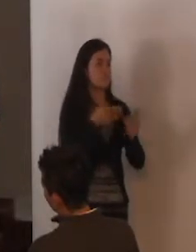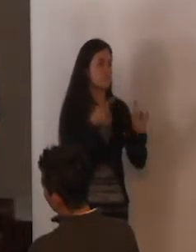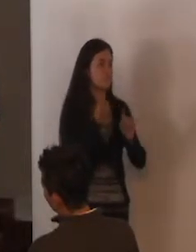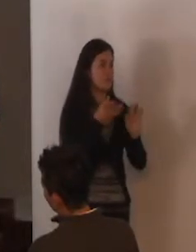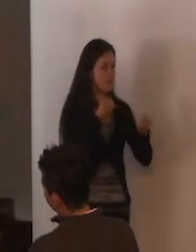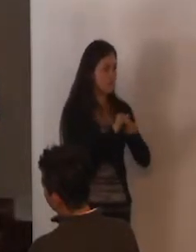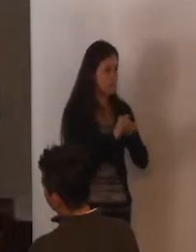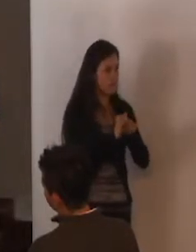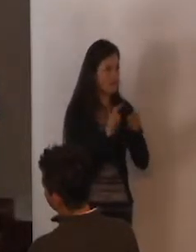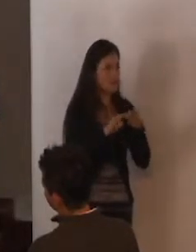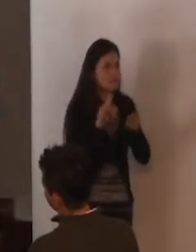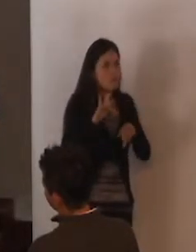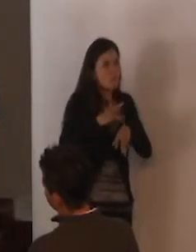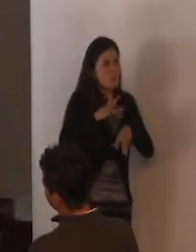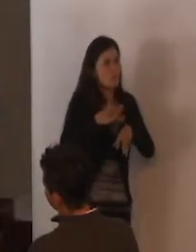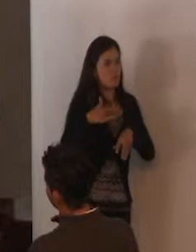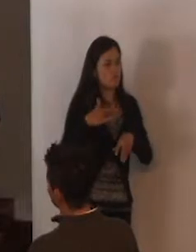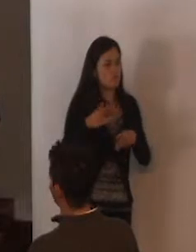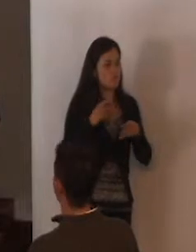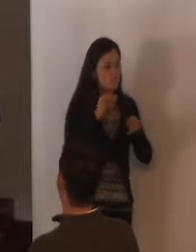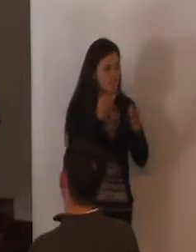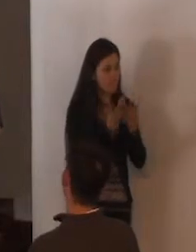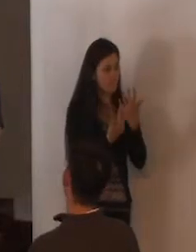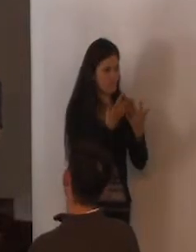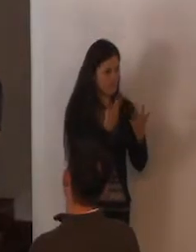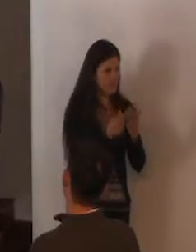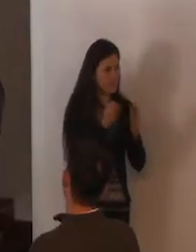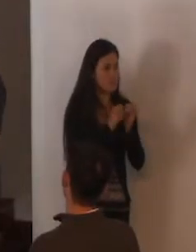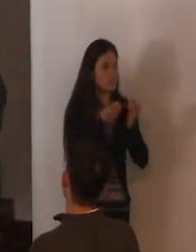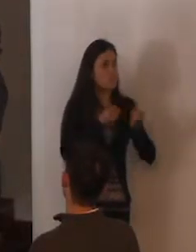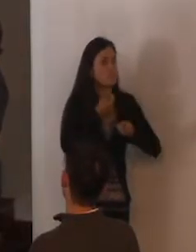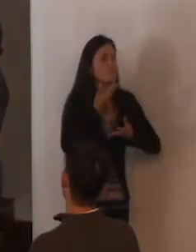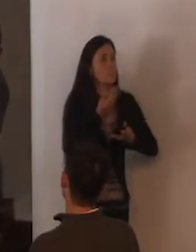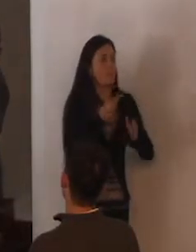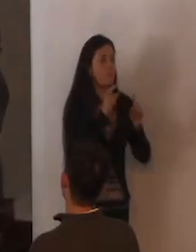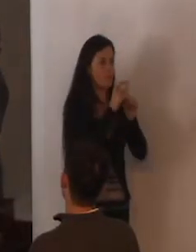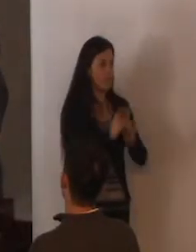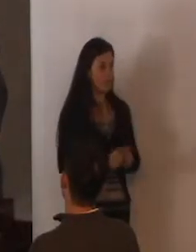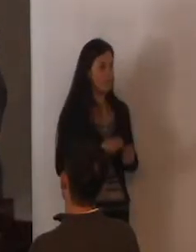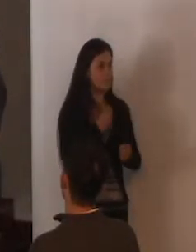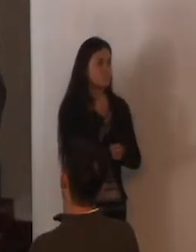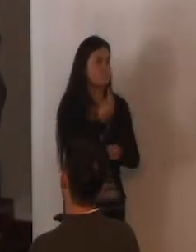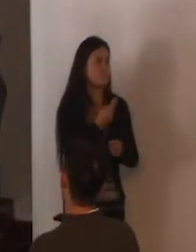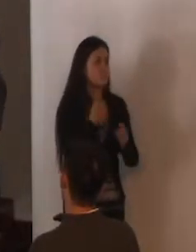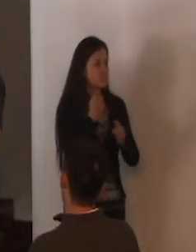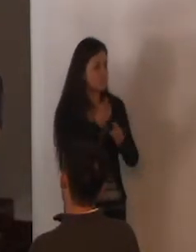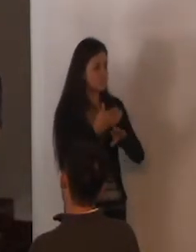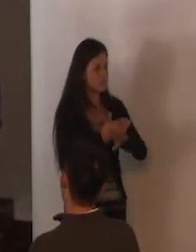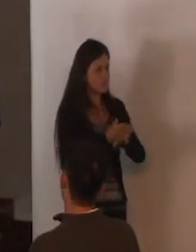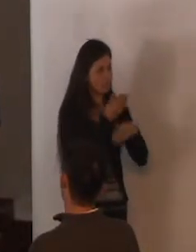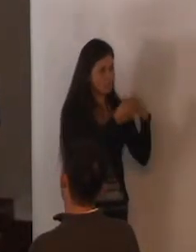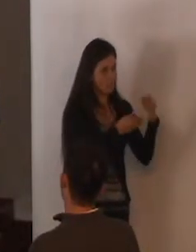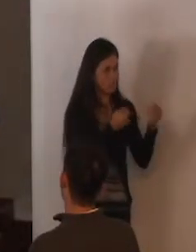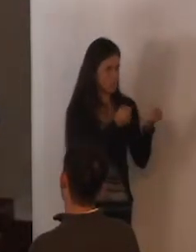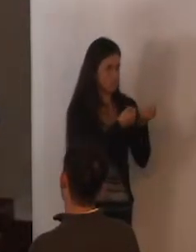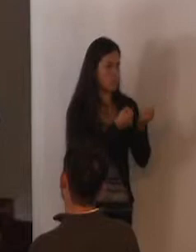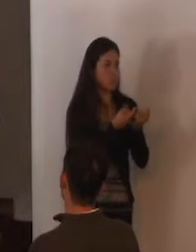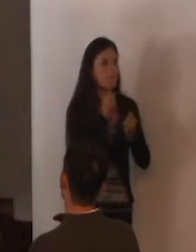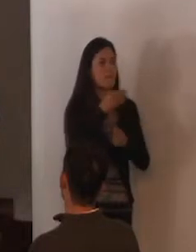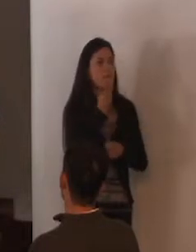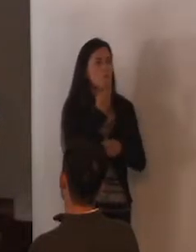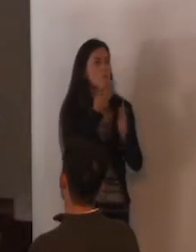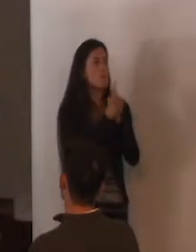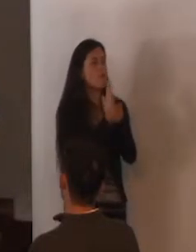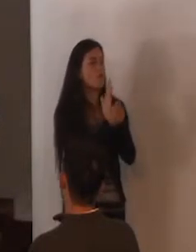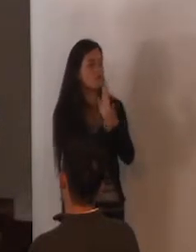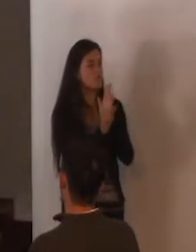de una serie de estímulos táctiles para poder hacer unas misiones de palabra. También requiere algunas habilidades,